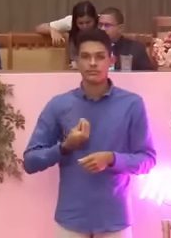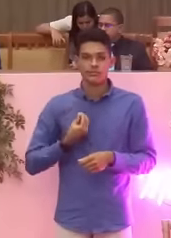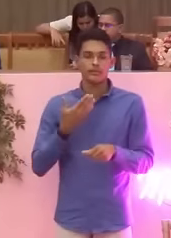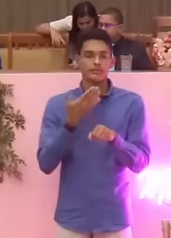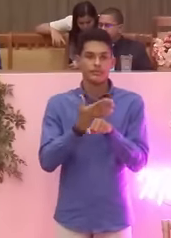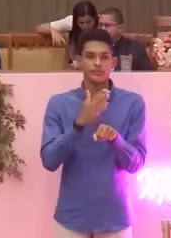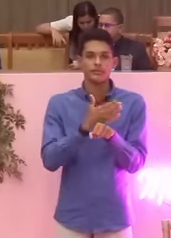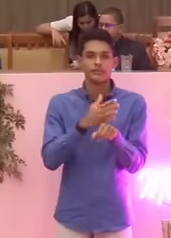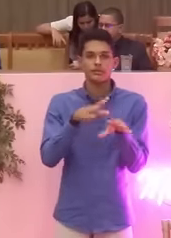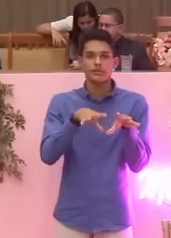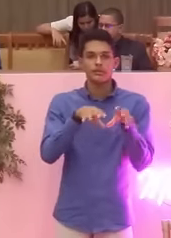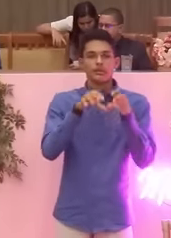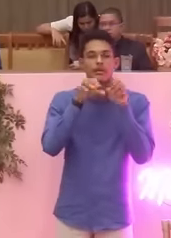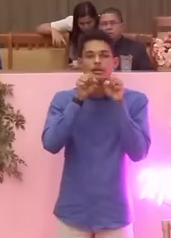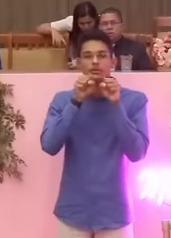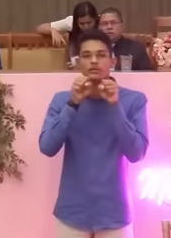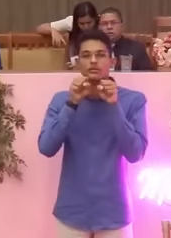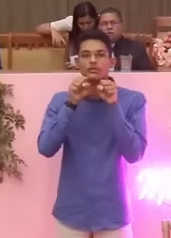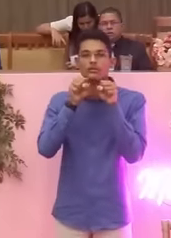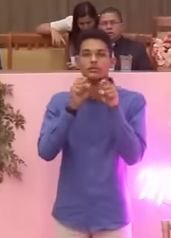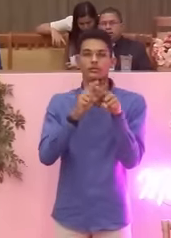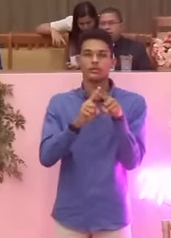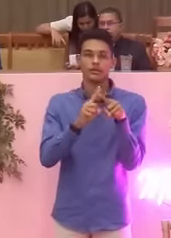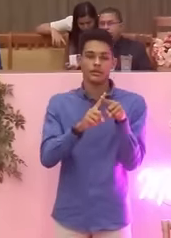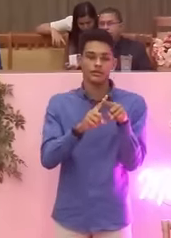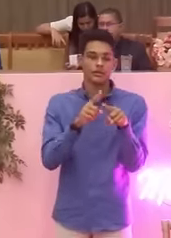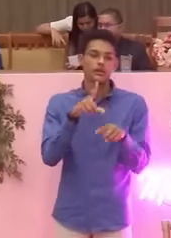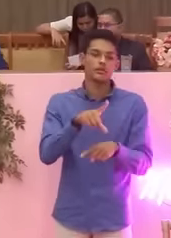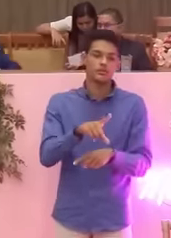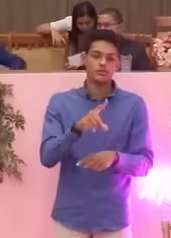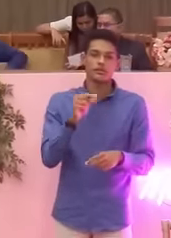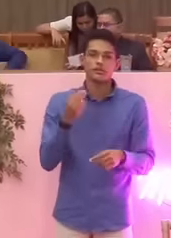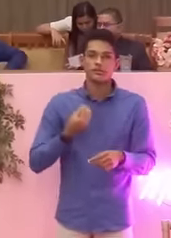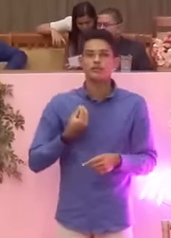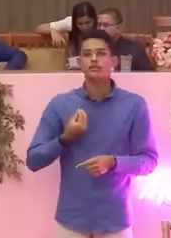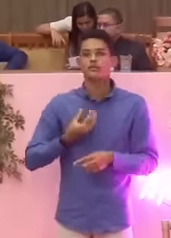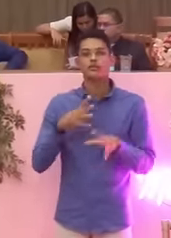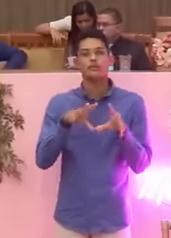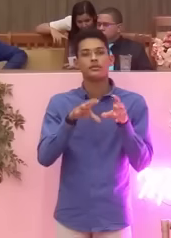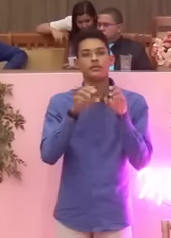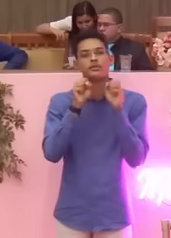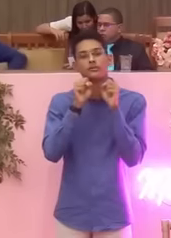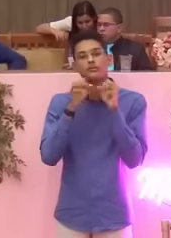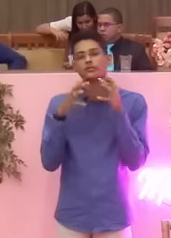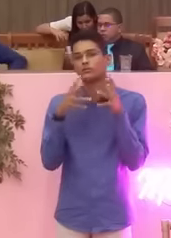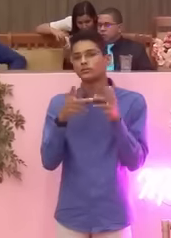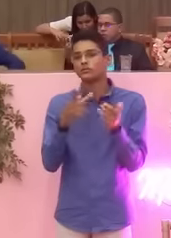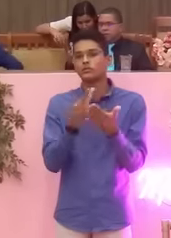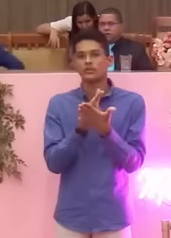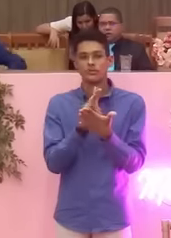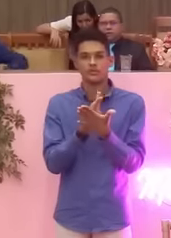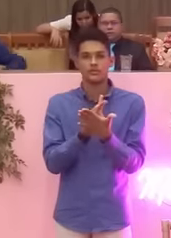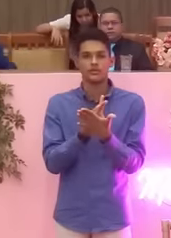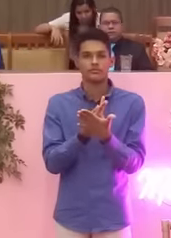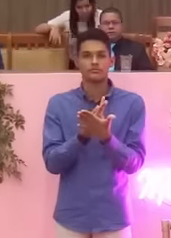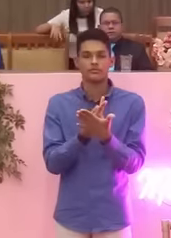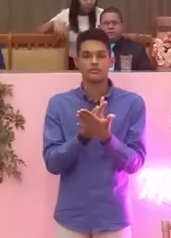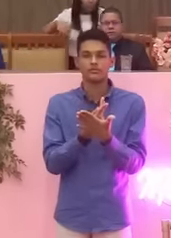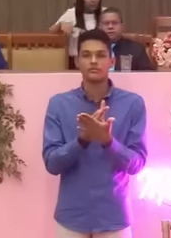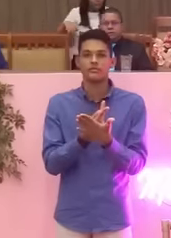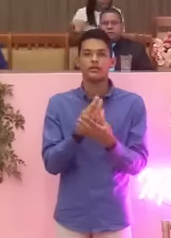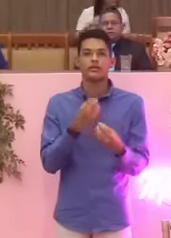quis não porque ela mesma abriu a porta da ilegalidade tudo errado petulante